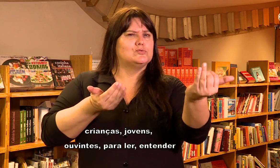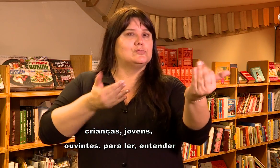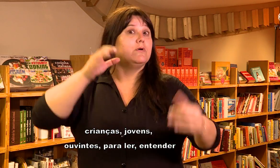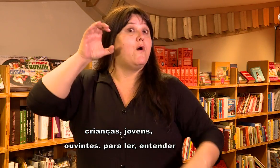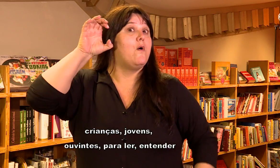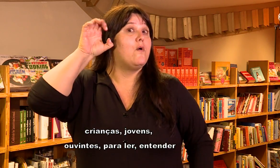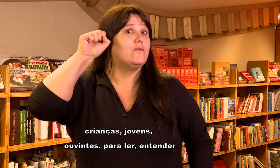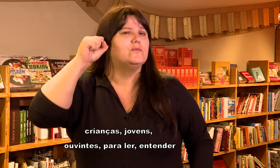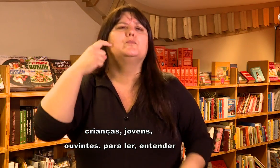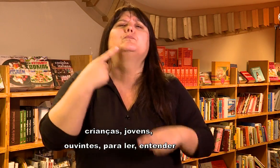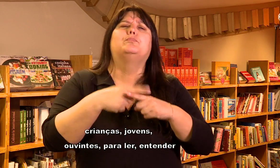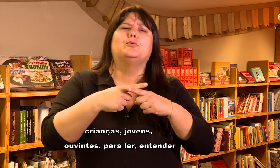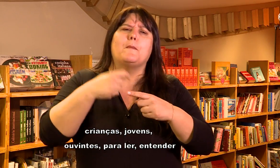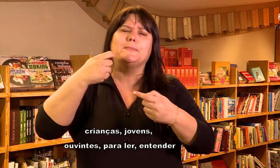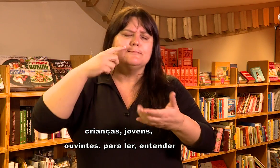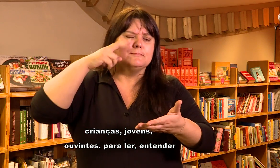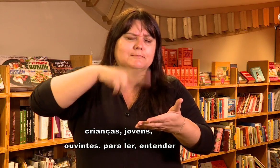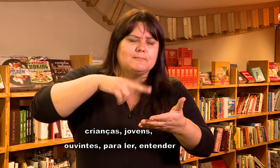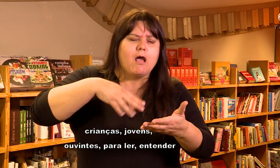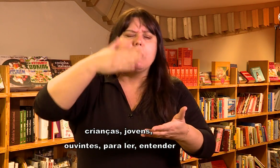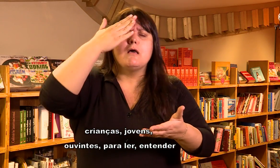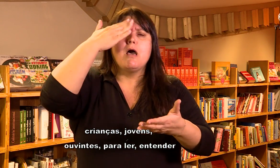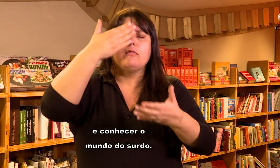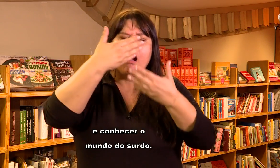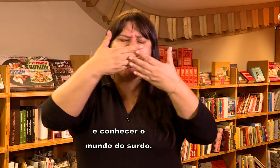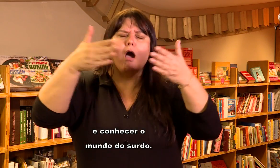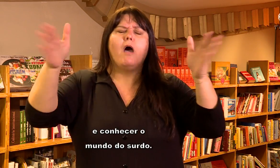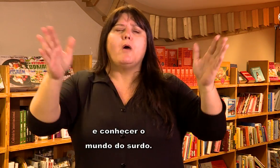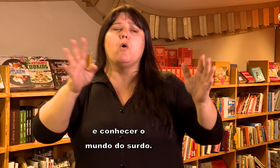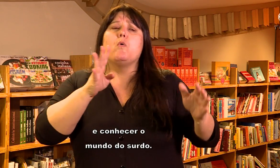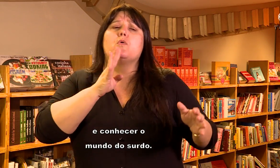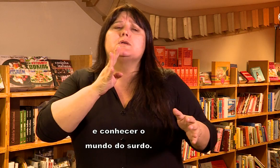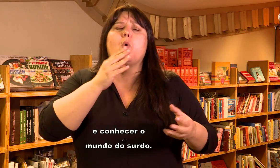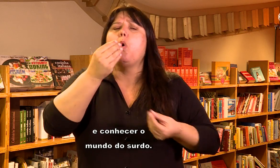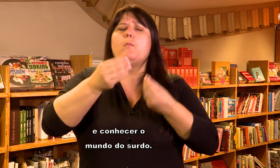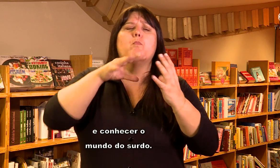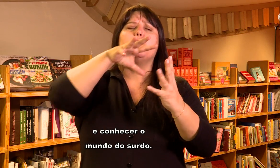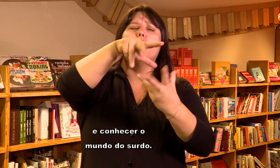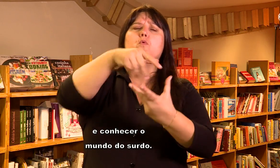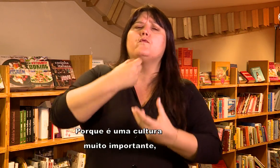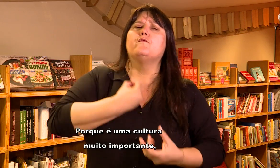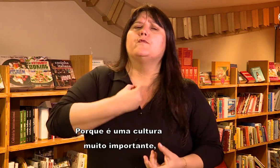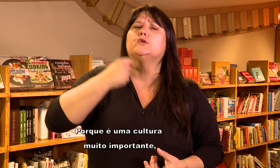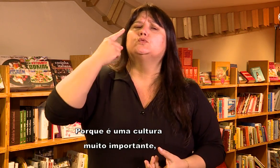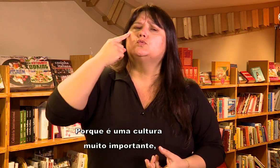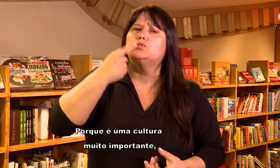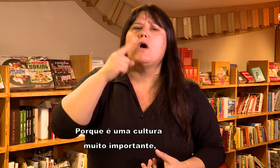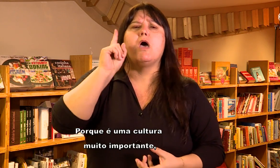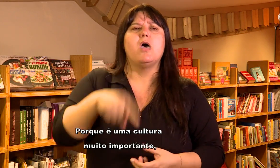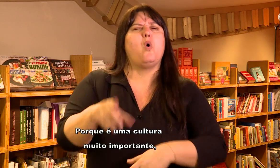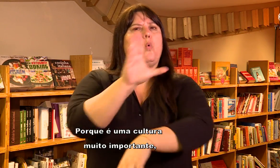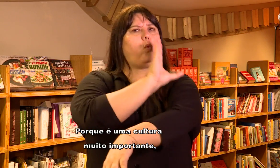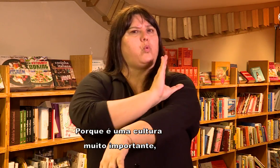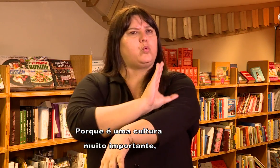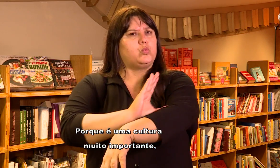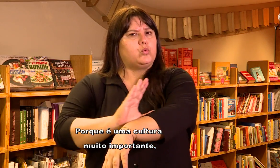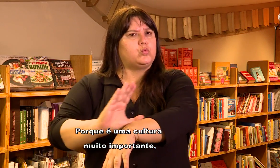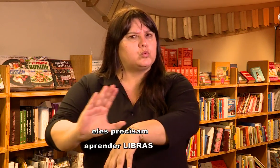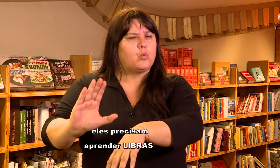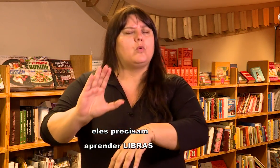jovens, ouvintes, para ler, entender e conhecer o mundo do surdo. porque é uma cultura muito importante. Eles